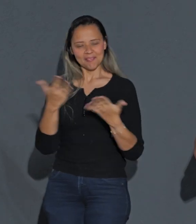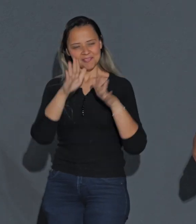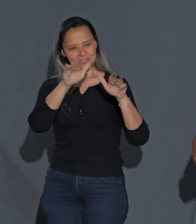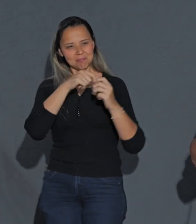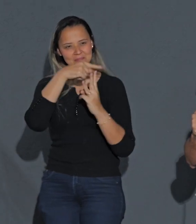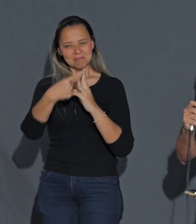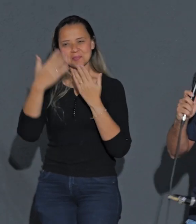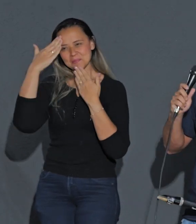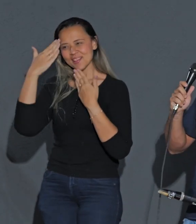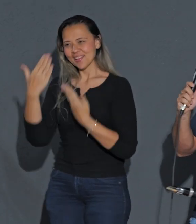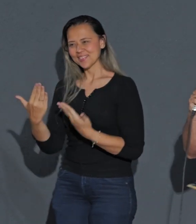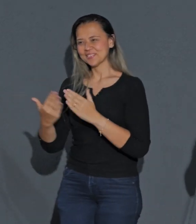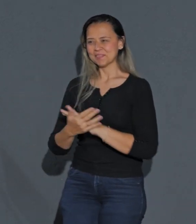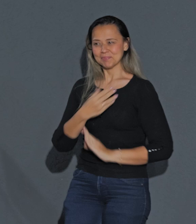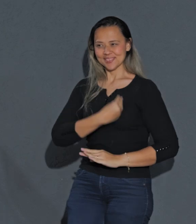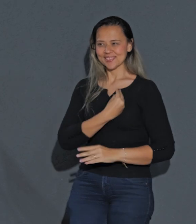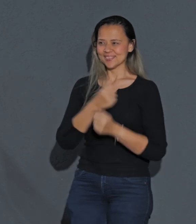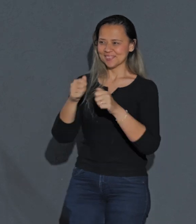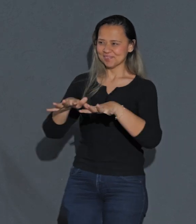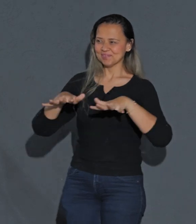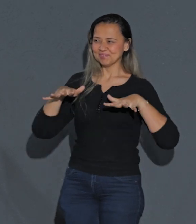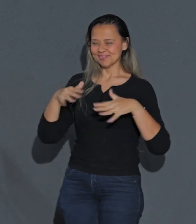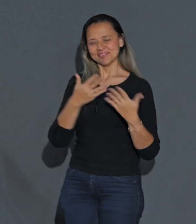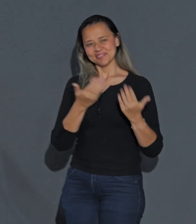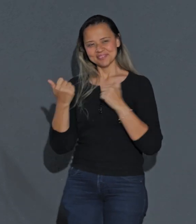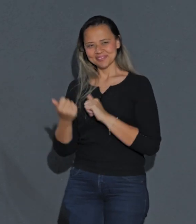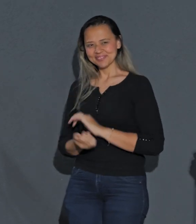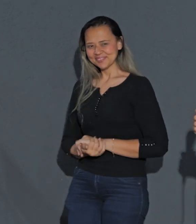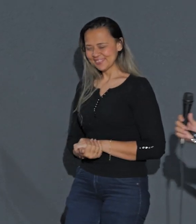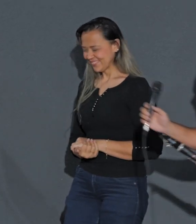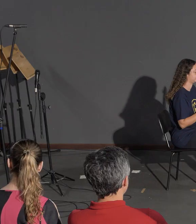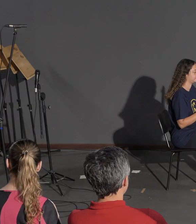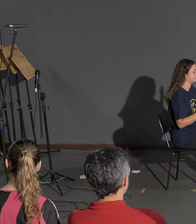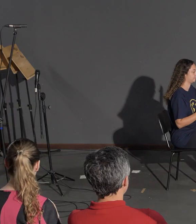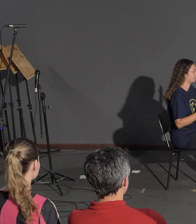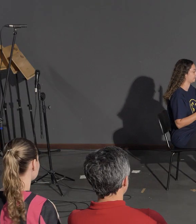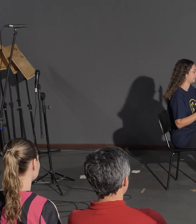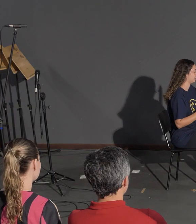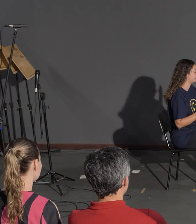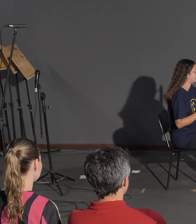para o trio e muito obrigado pela presença. Isso aí, pode vir, pessoal.